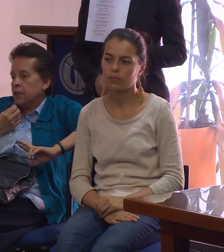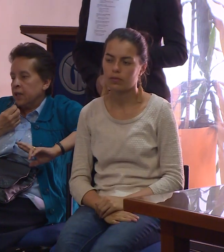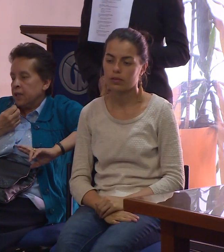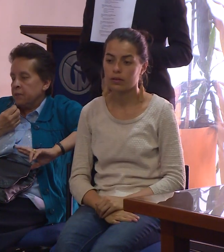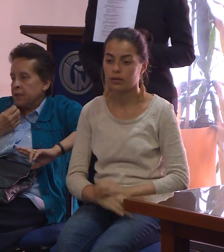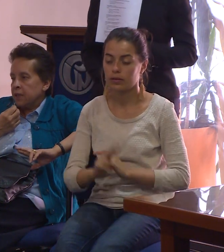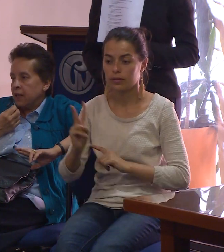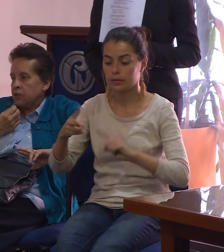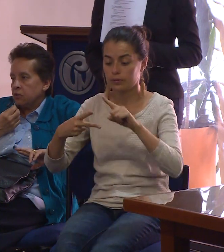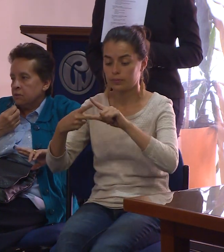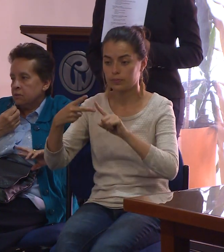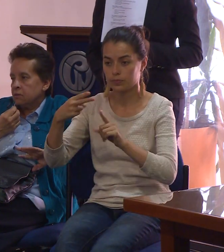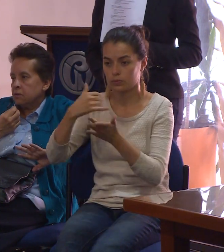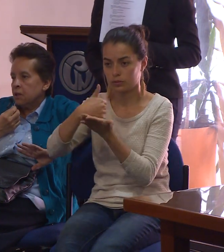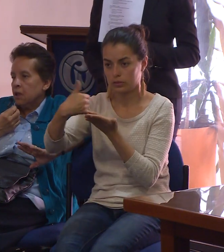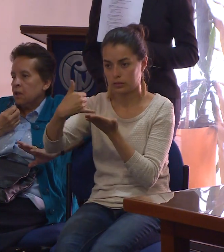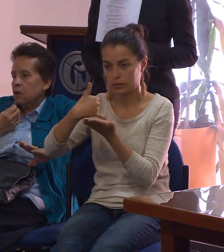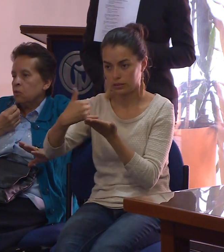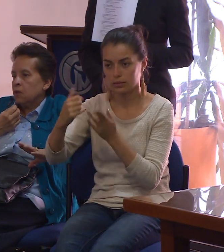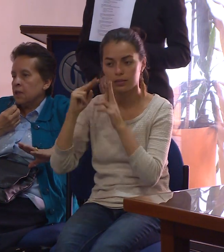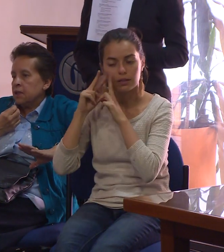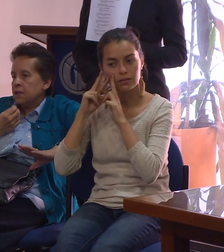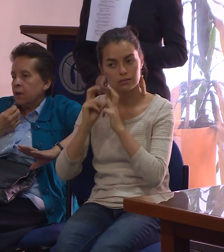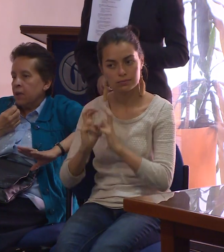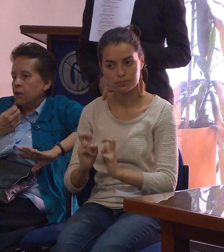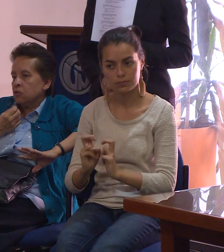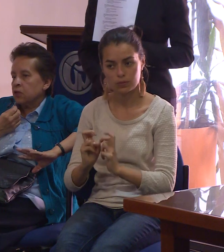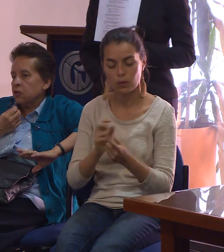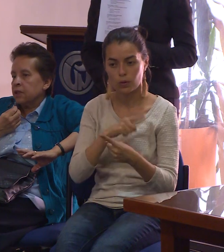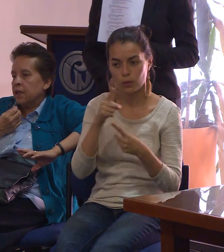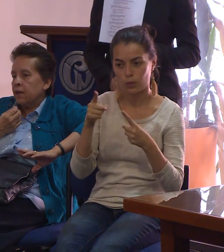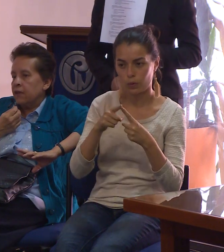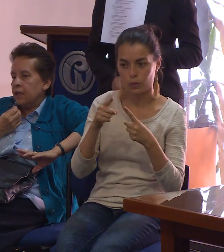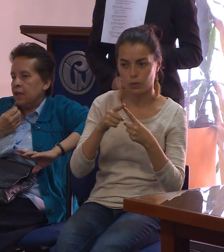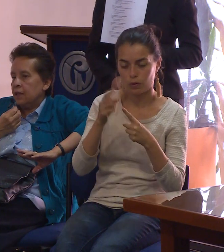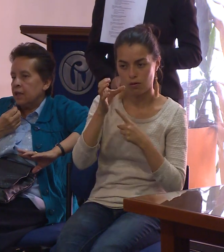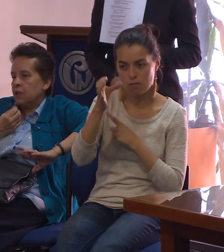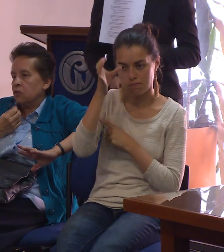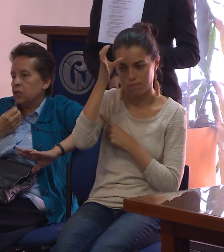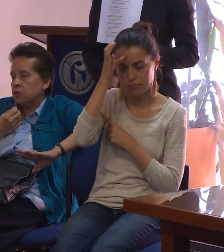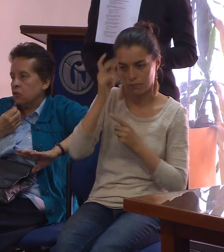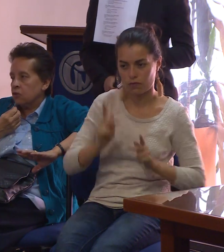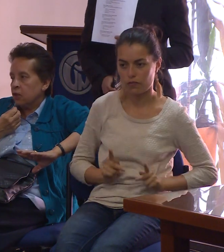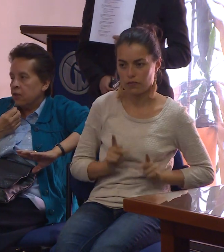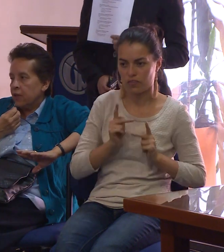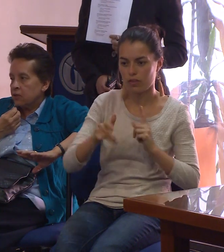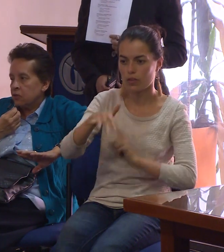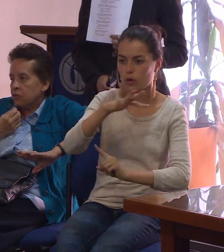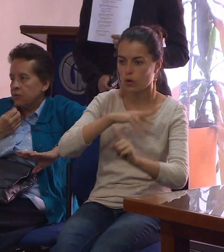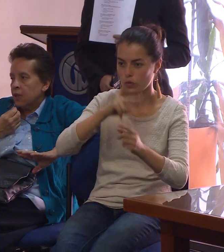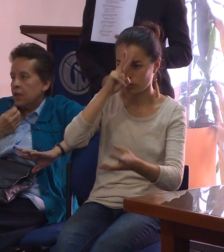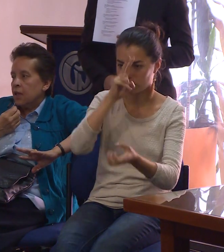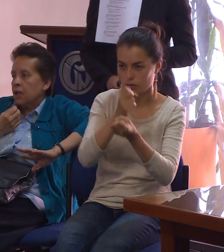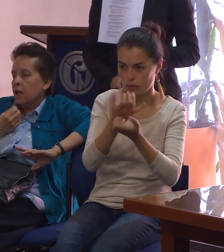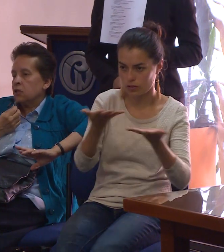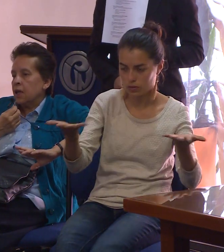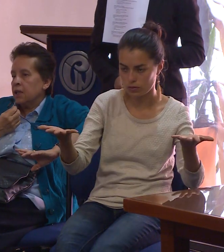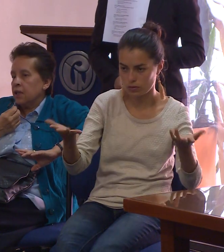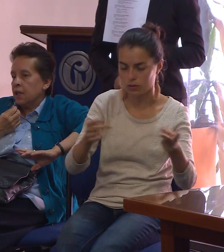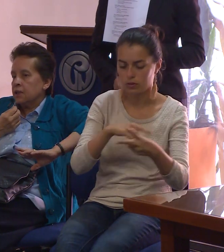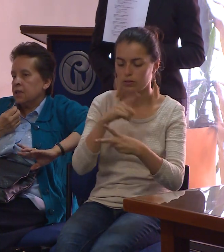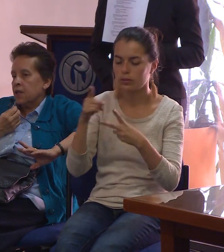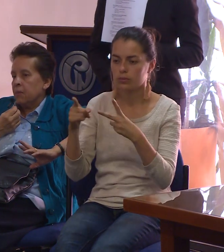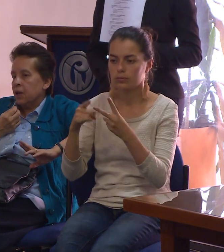Hay dos líneas de investigación. Una se llama Concepciones de la Vida en Contextos Diversos, la